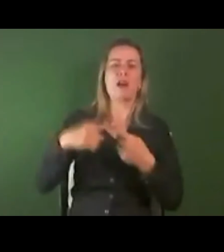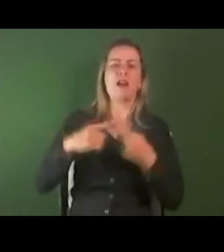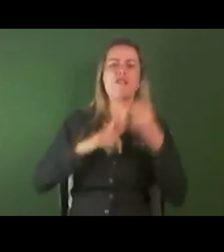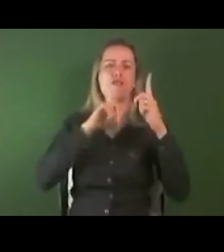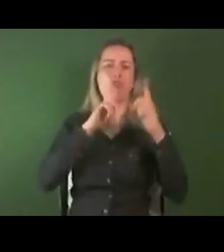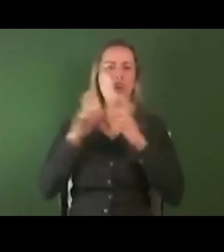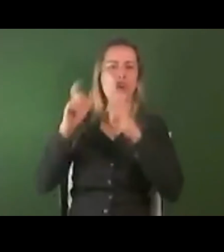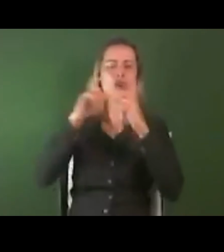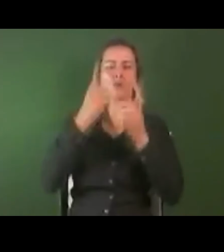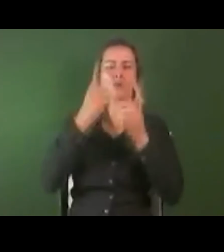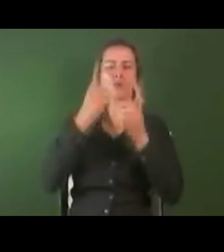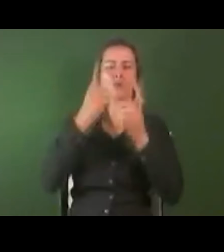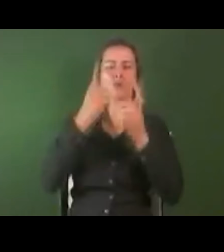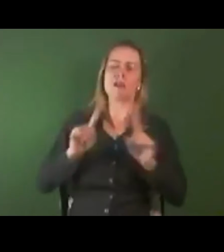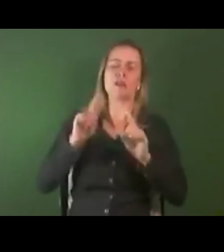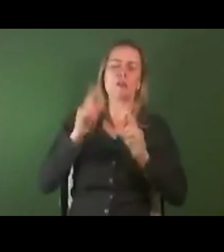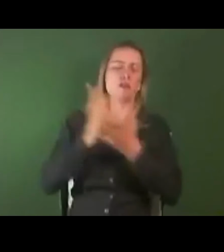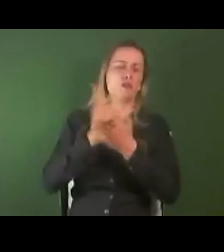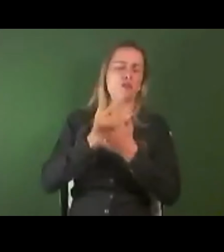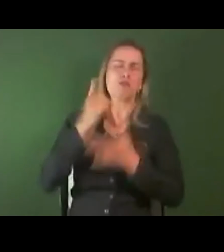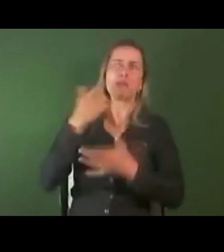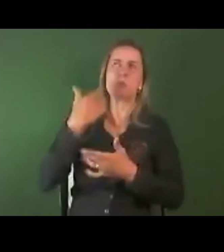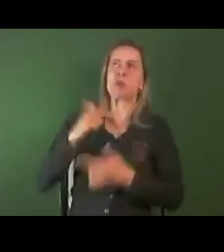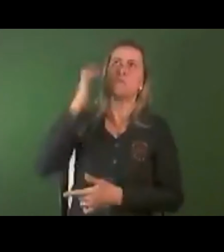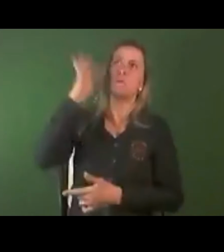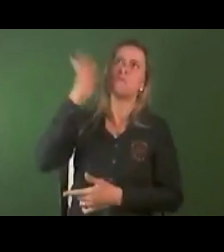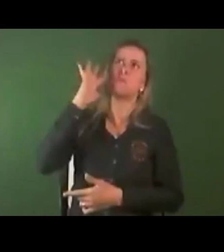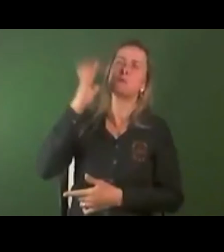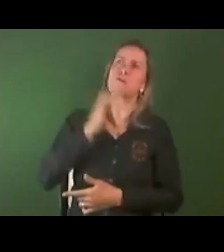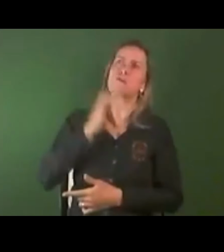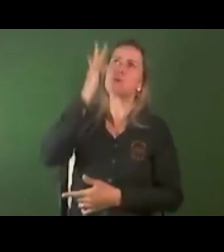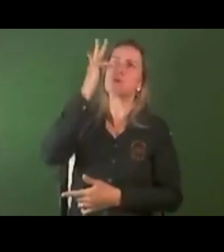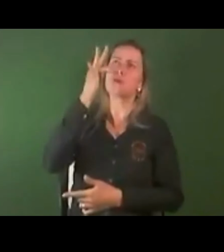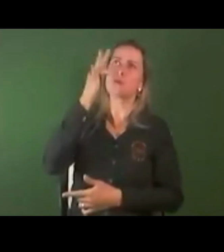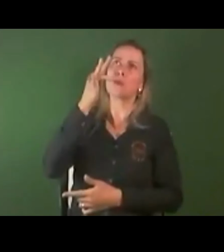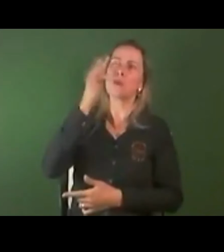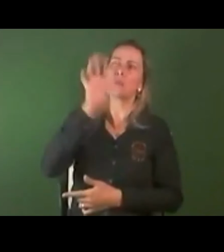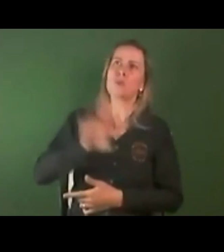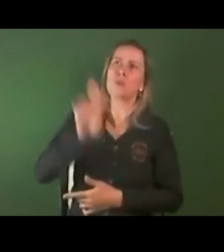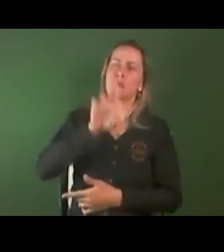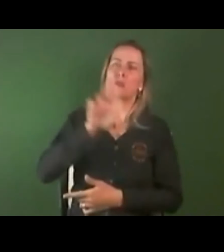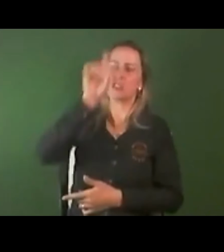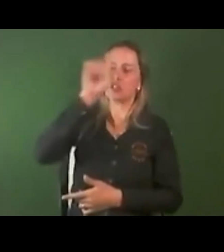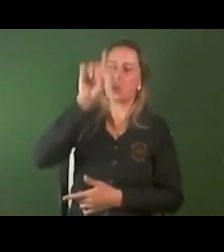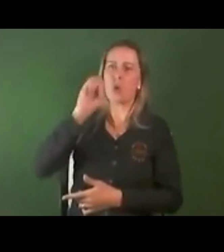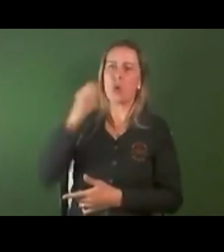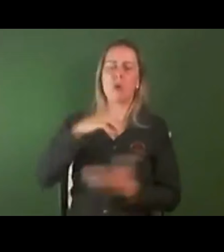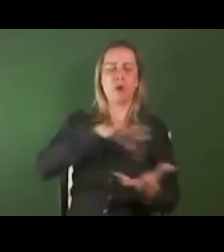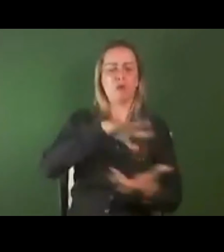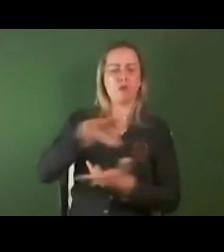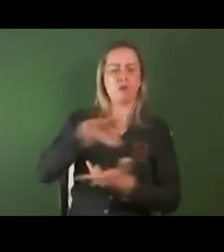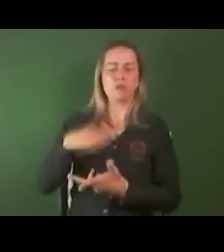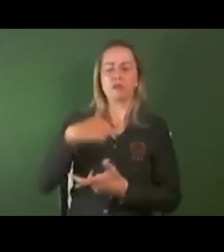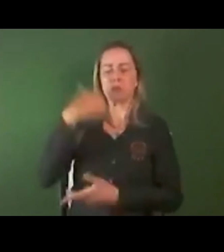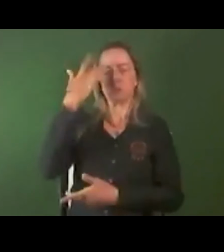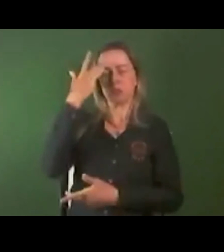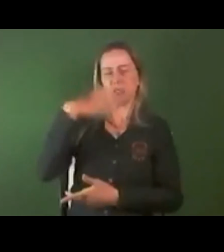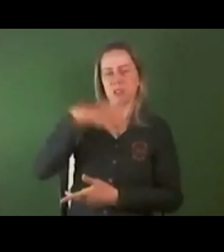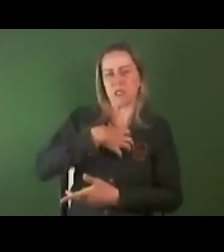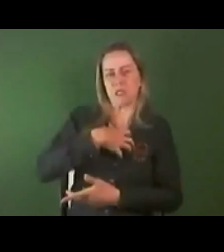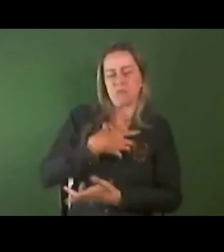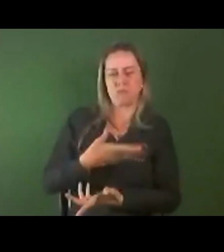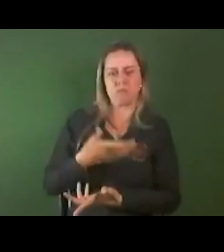mas continuo. Não tenho ilusão que o que eu faço algum dia será útil para o mundo ou para a humanidade de alguma forma. Então,